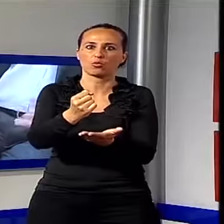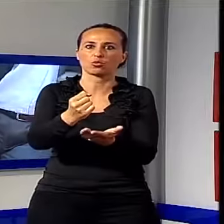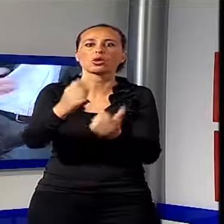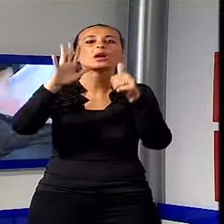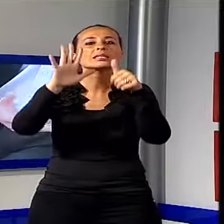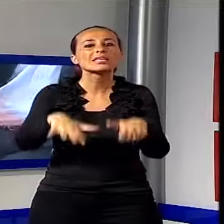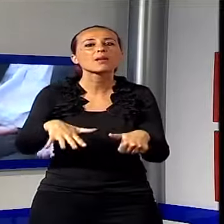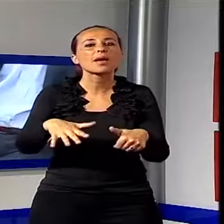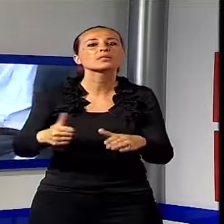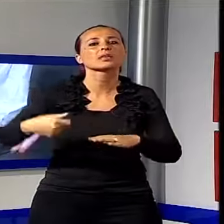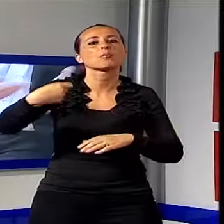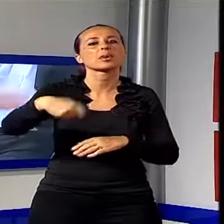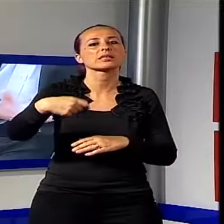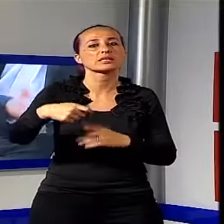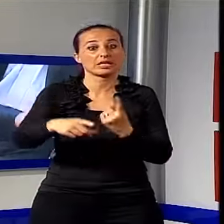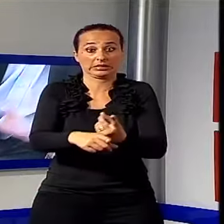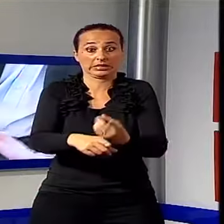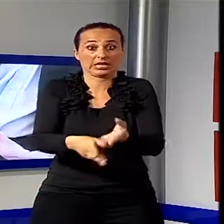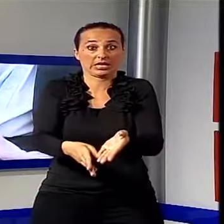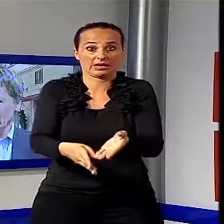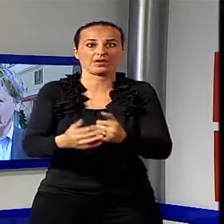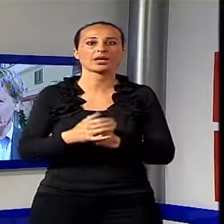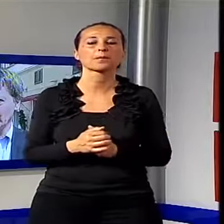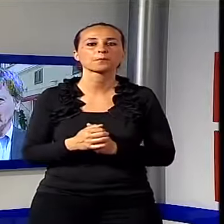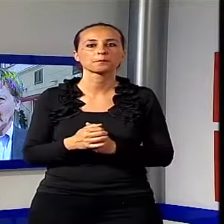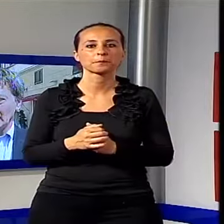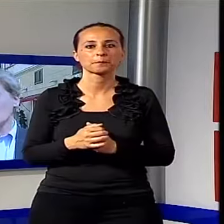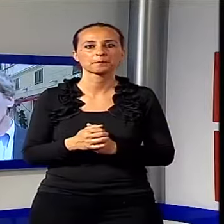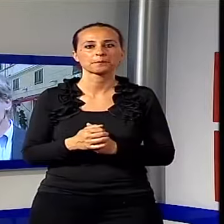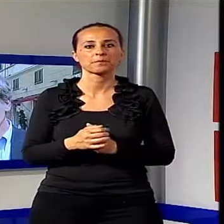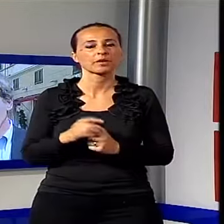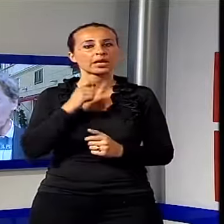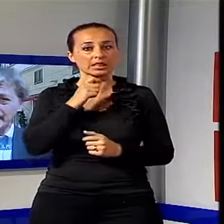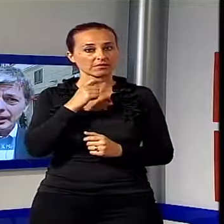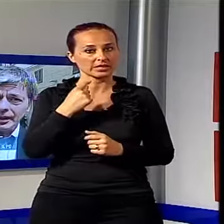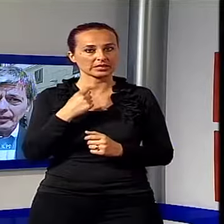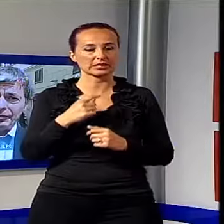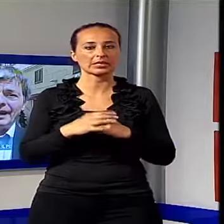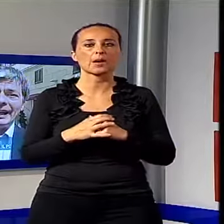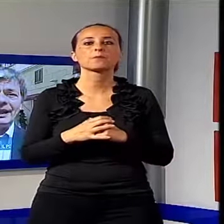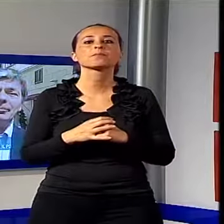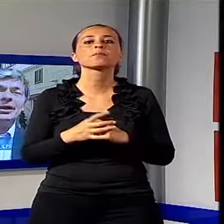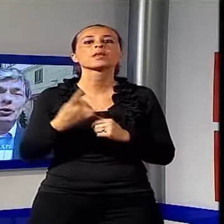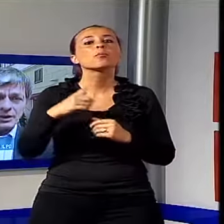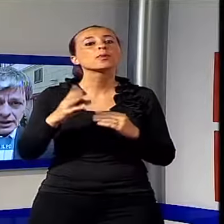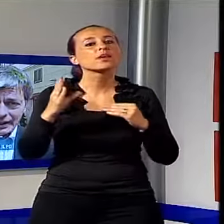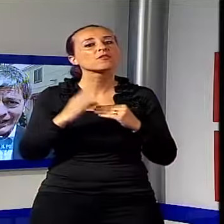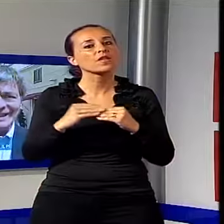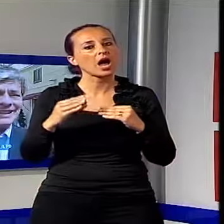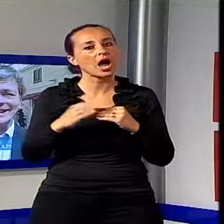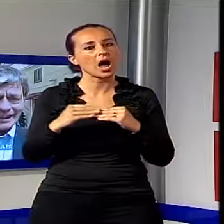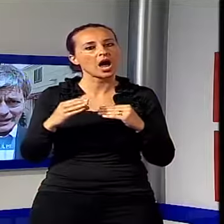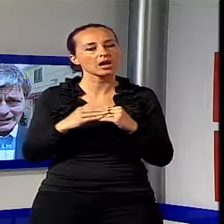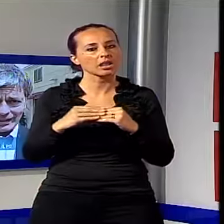presidenza che la aspetta. Dovrà essere utilizzato non solo per fare, per così dire, gli interessi dell